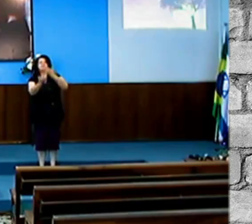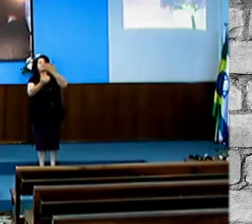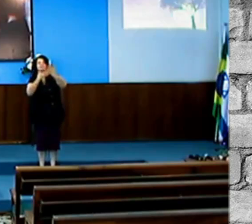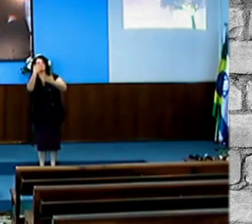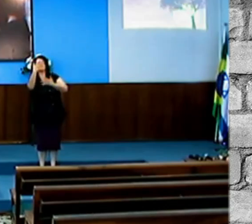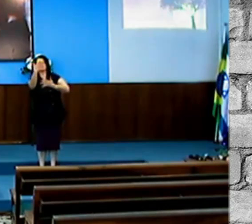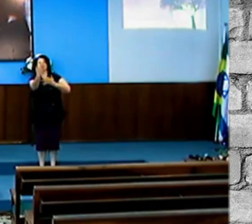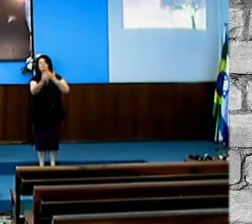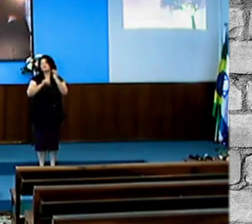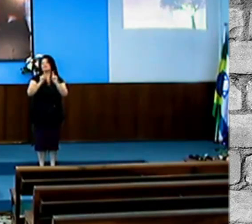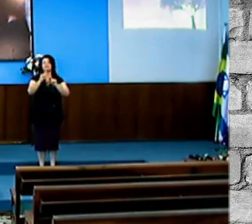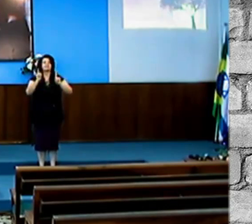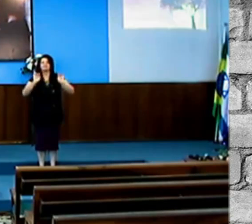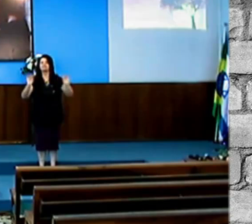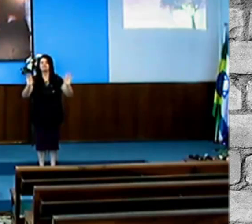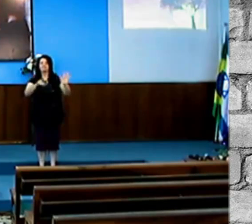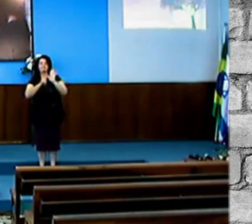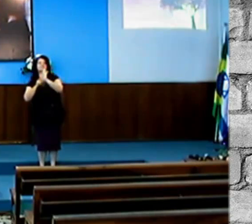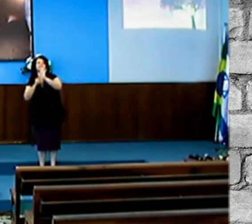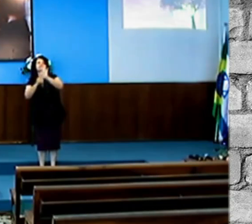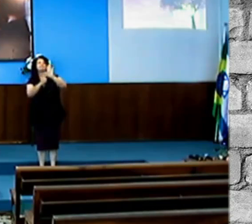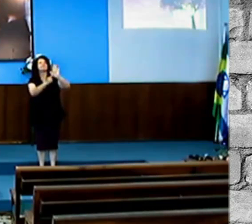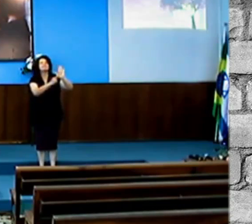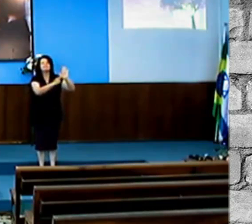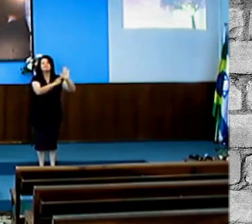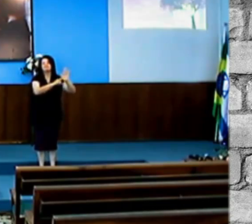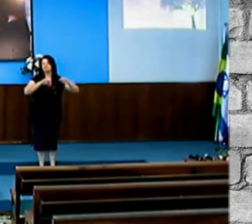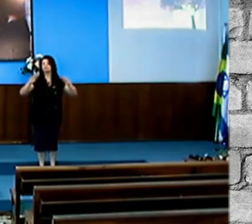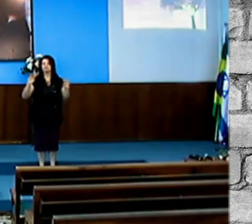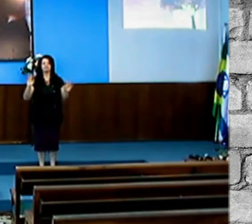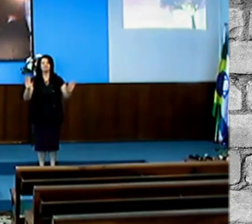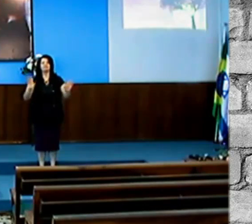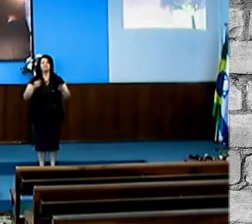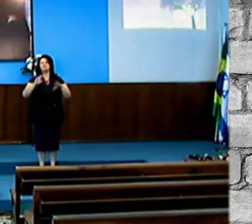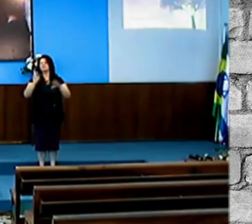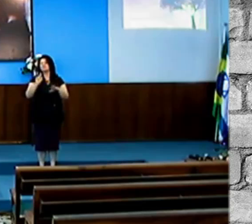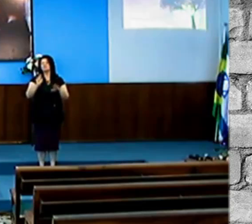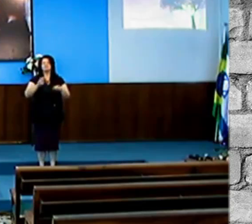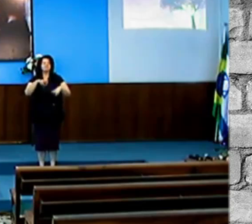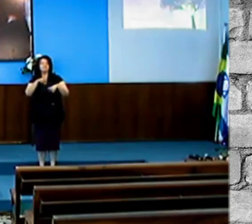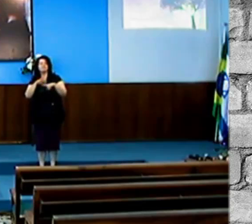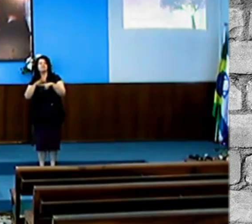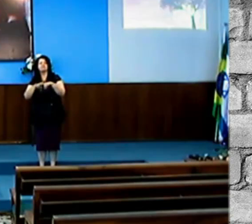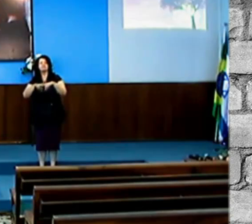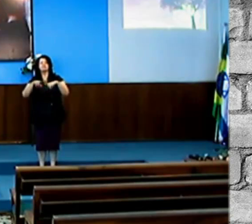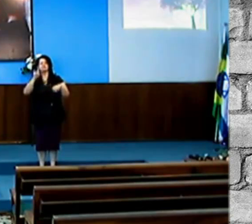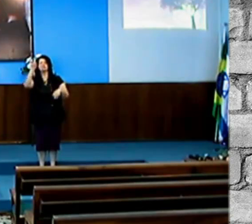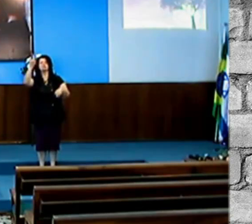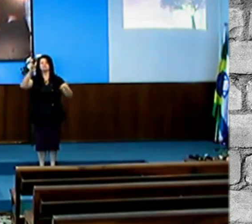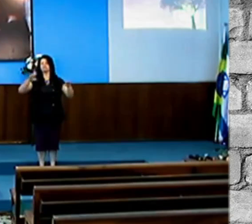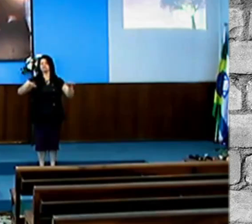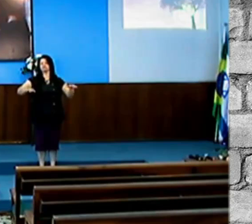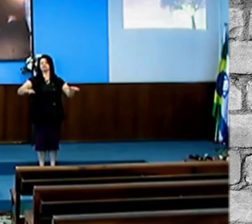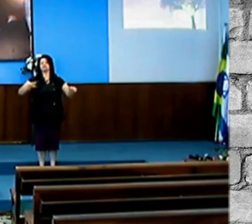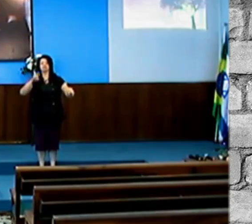um espetáculo. Não é que nós estamos aqui reunidos e o Senhor Deus está nos céus com os braços cruzados, nos